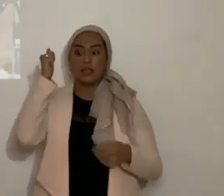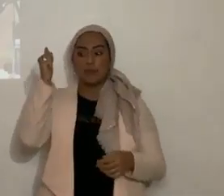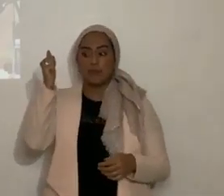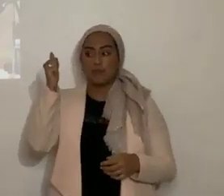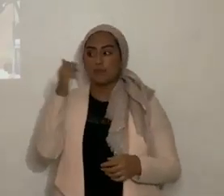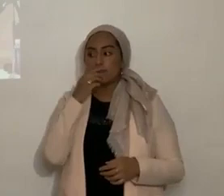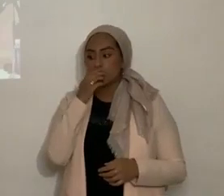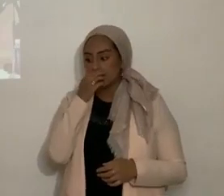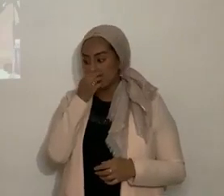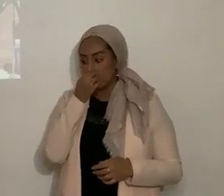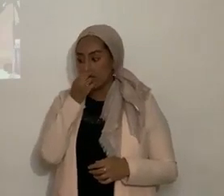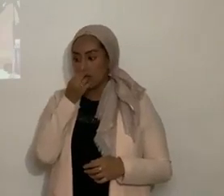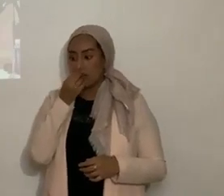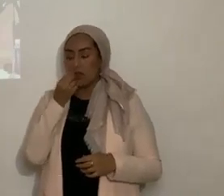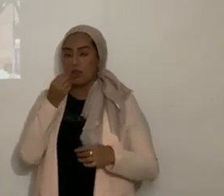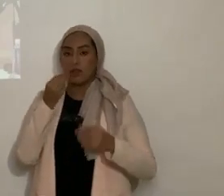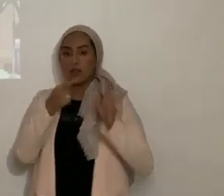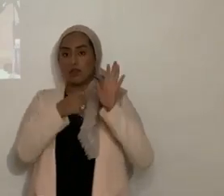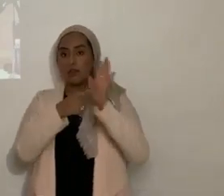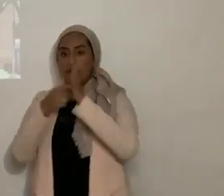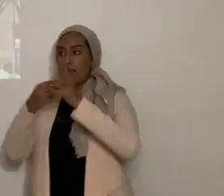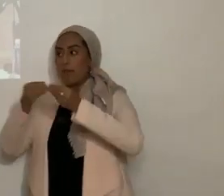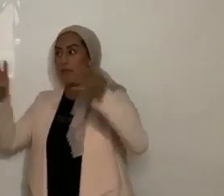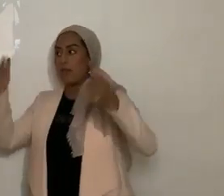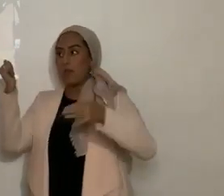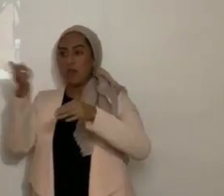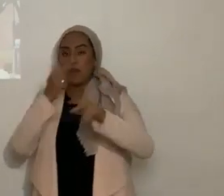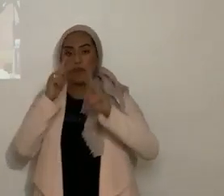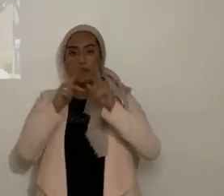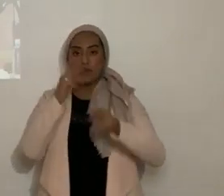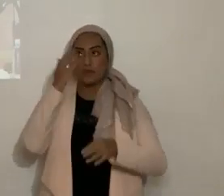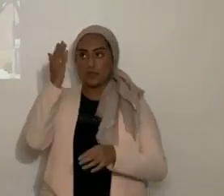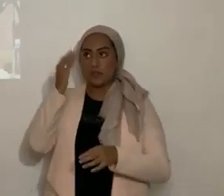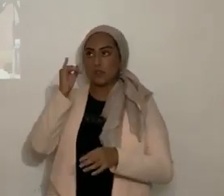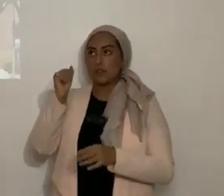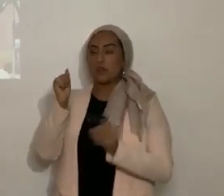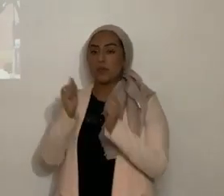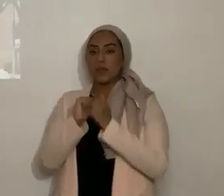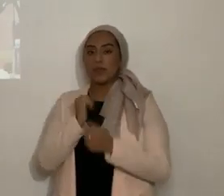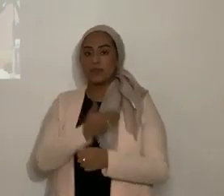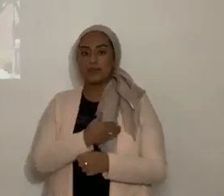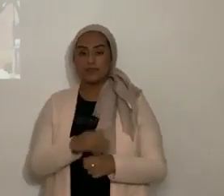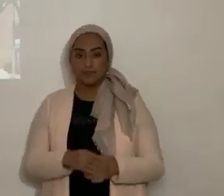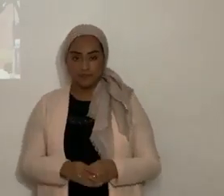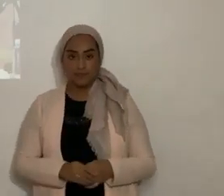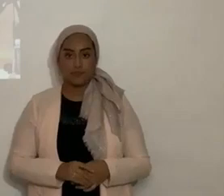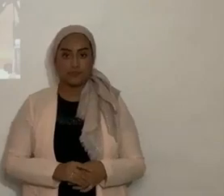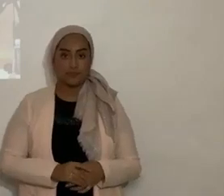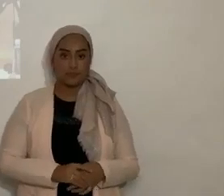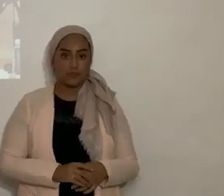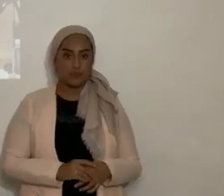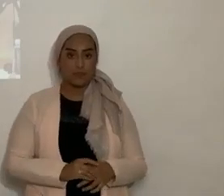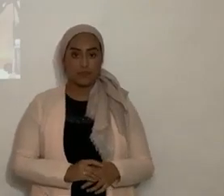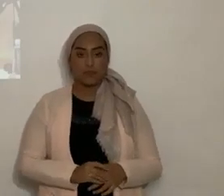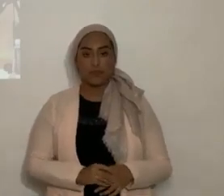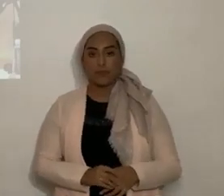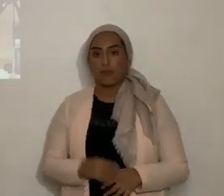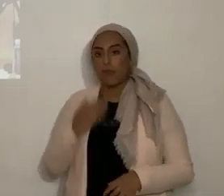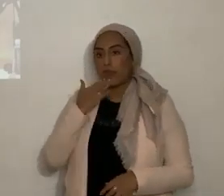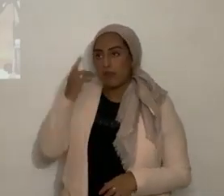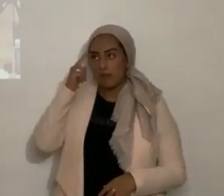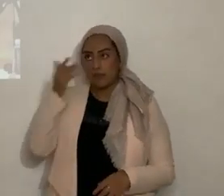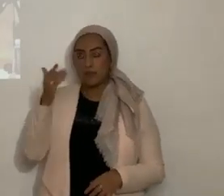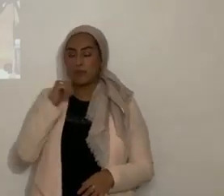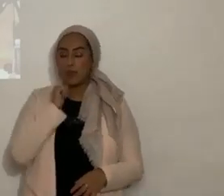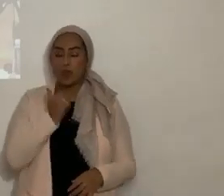se dé a conocer entre todos los incrédulos, que Él está con nosotros. ¿Sí? Y para su cabot, no para